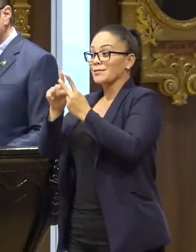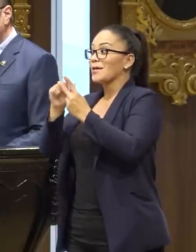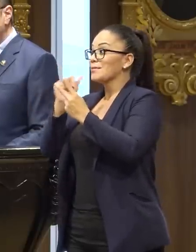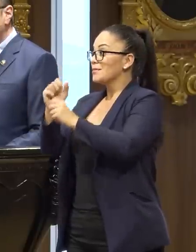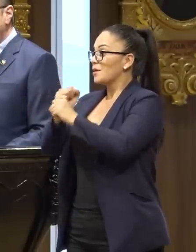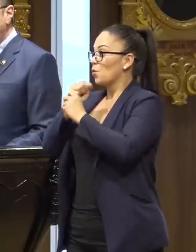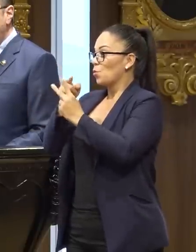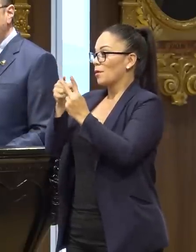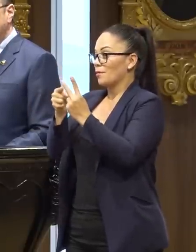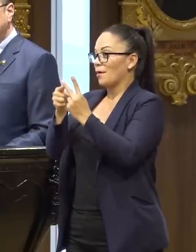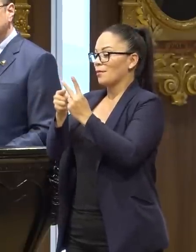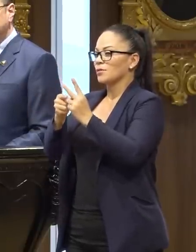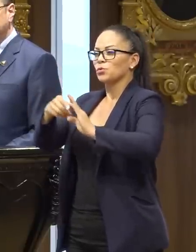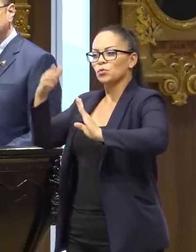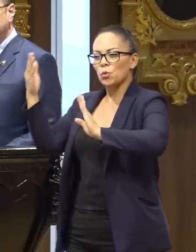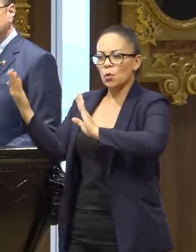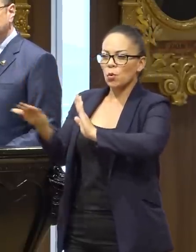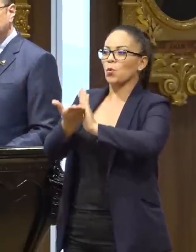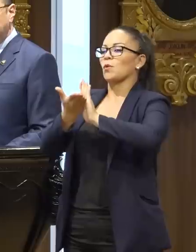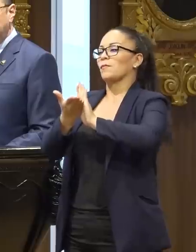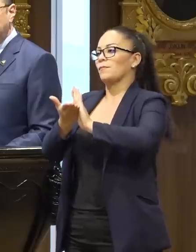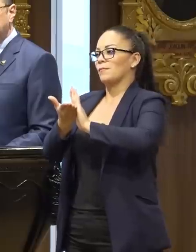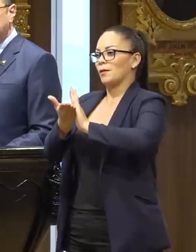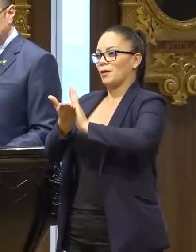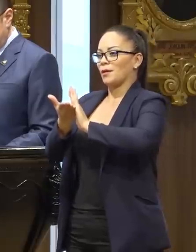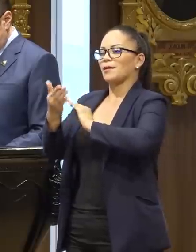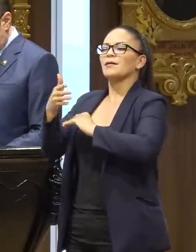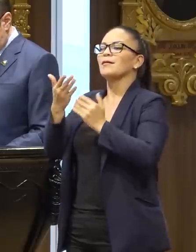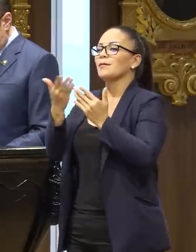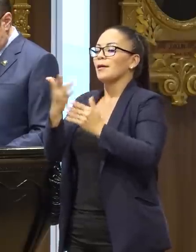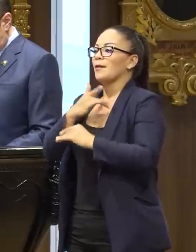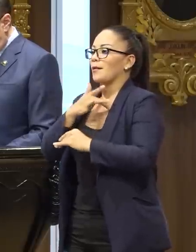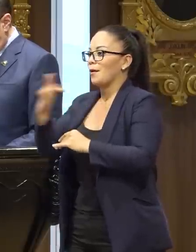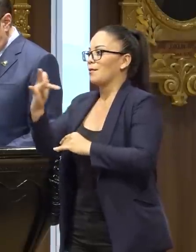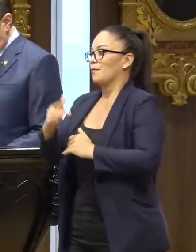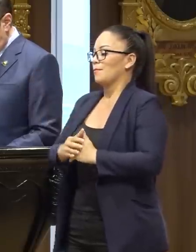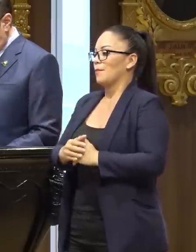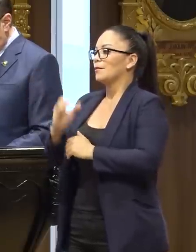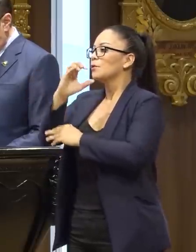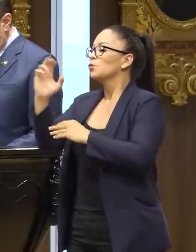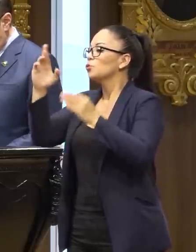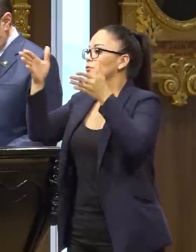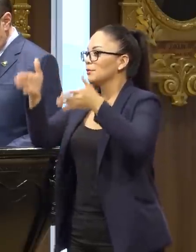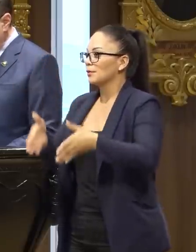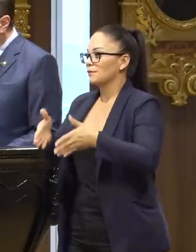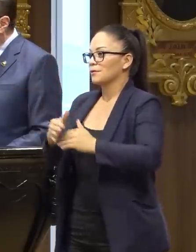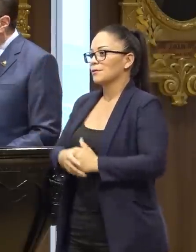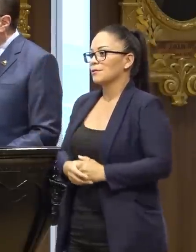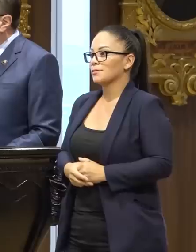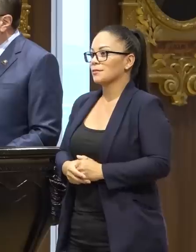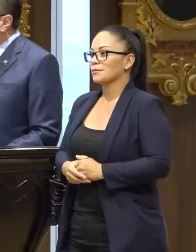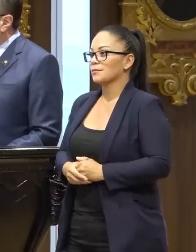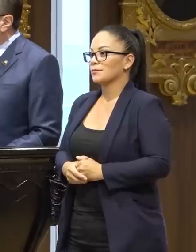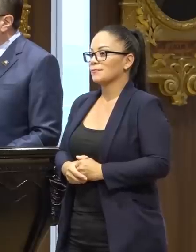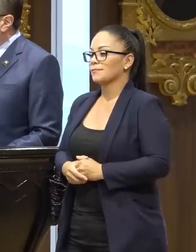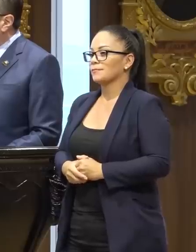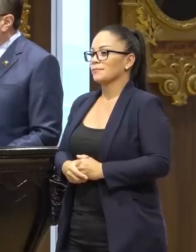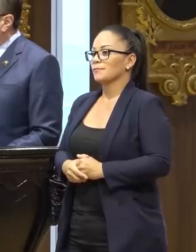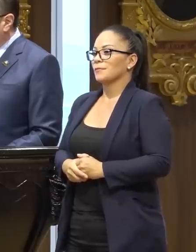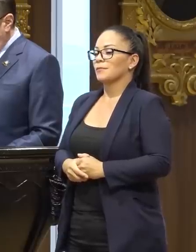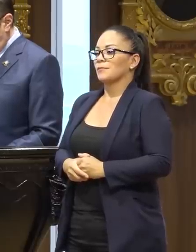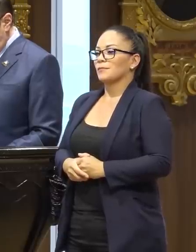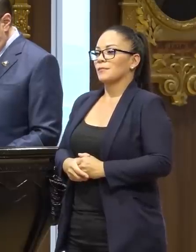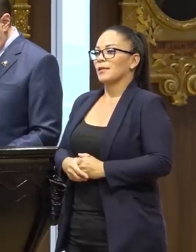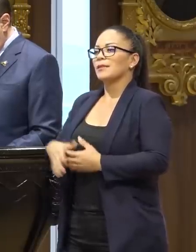inseguridad golpean el alma de los costarricenses,